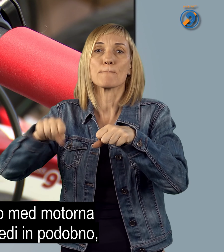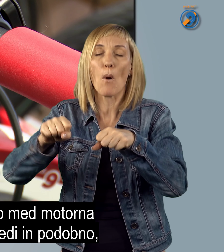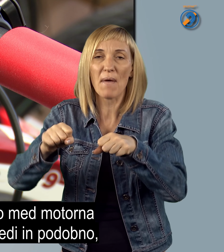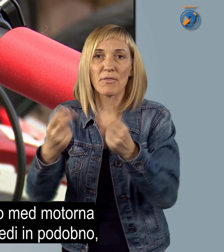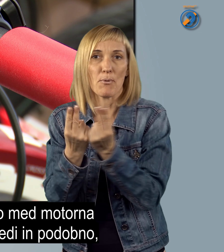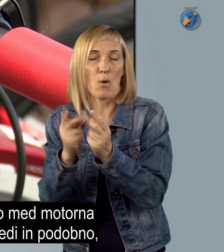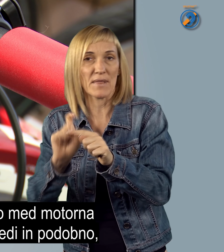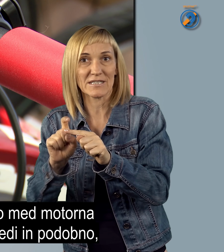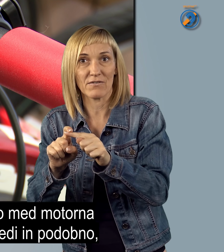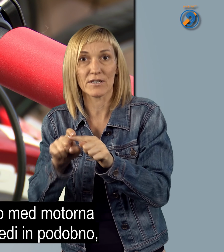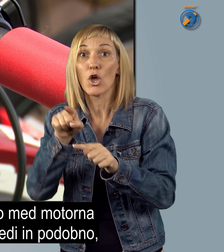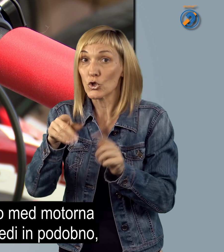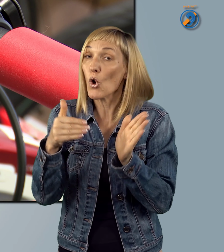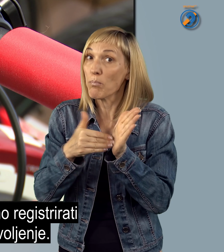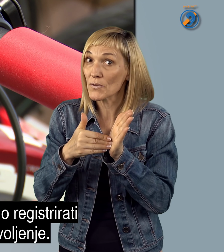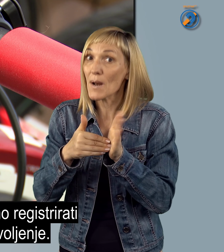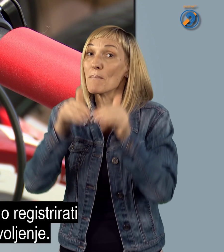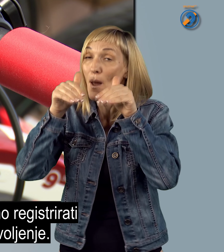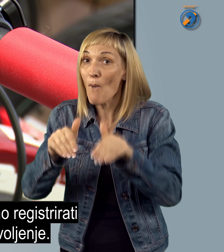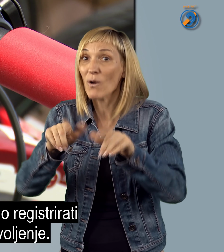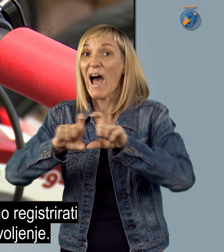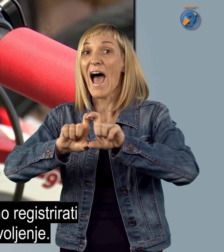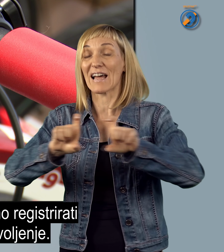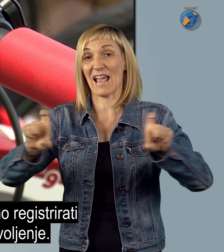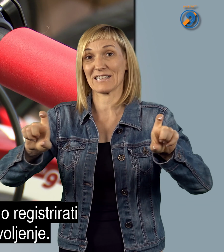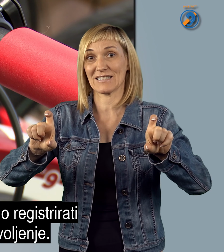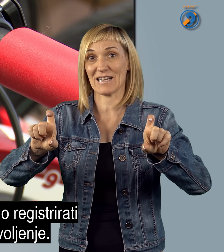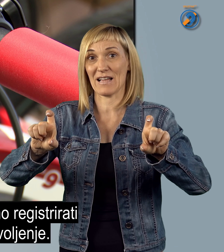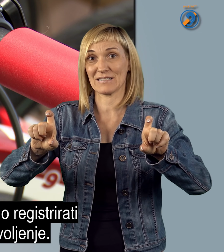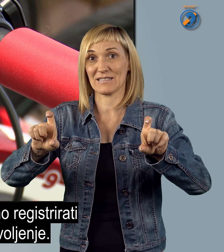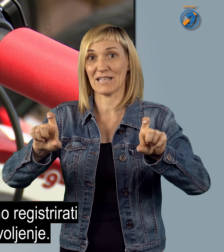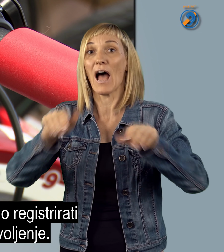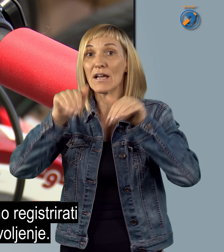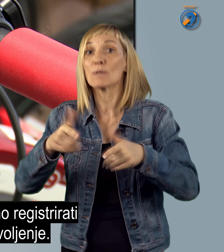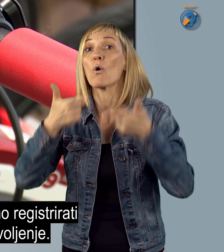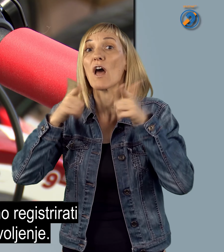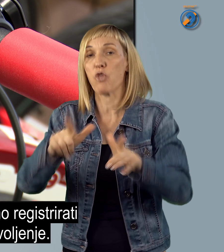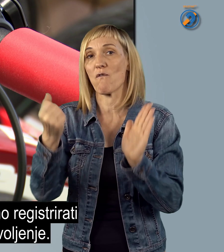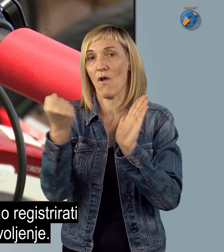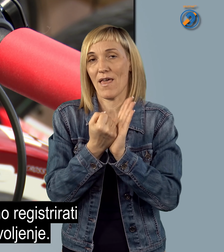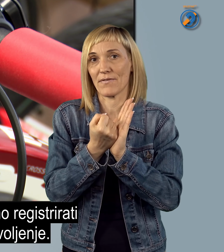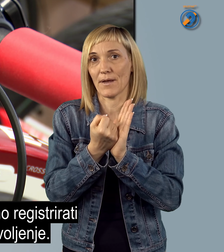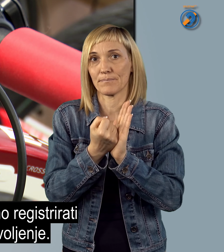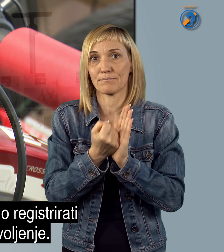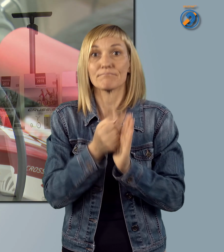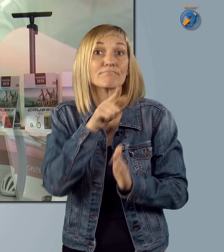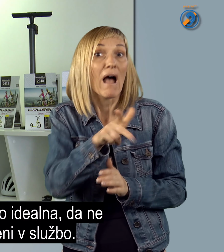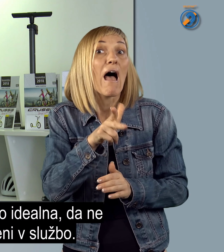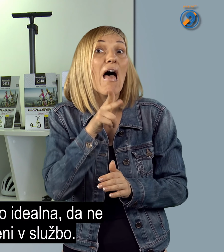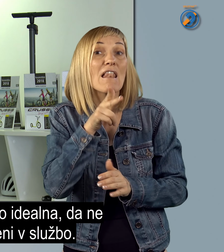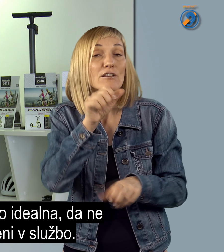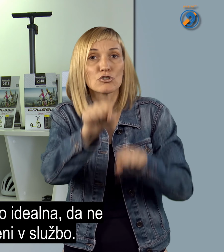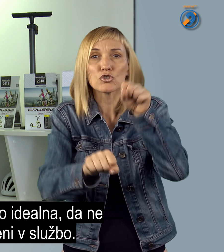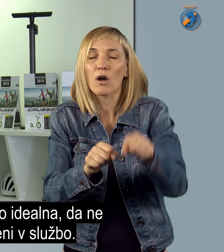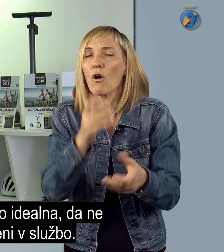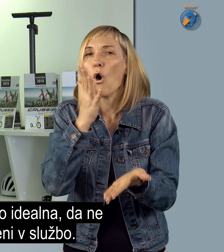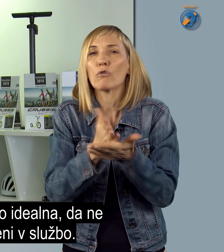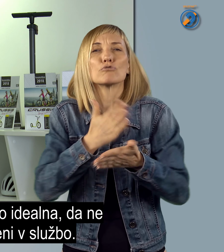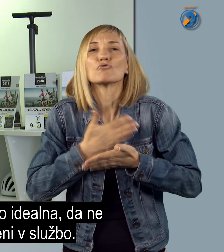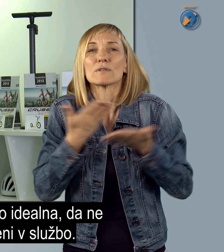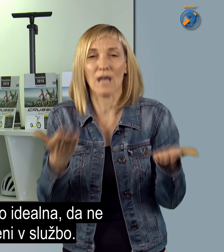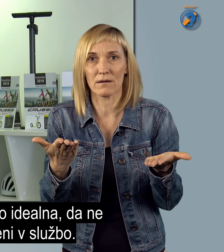kot so mopedi in podobno, in jih je potrebno za to registrirati in imeti dovoljenje. In električna kolesa so